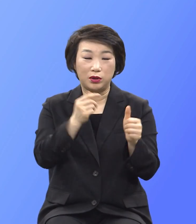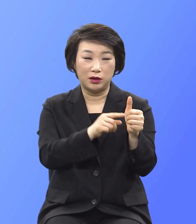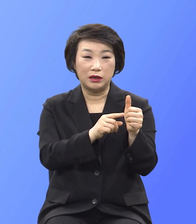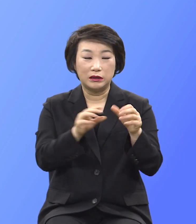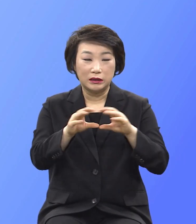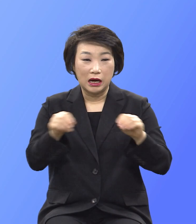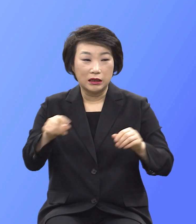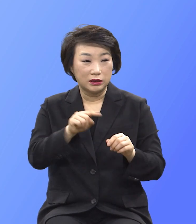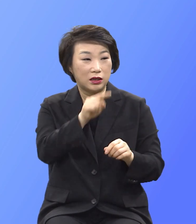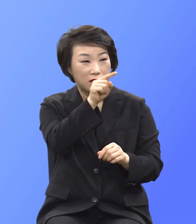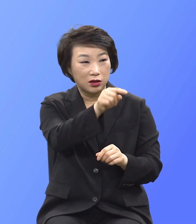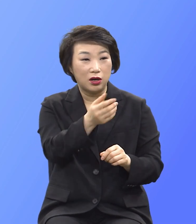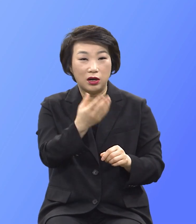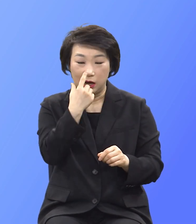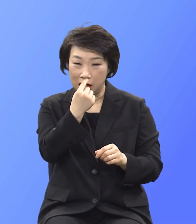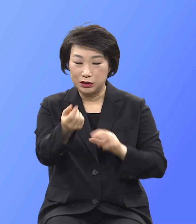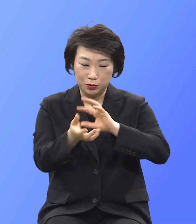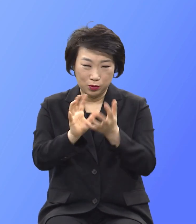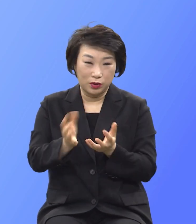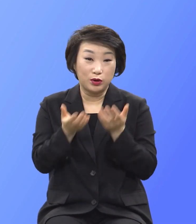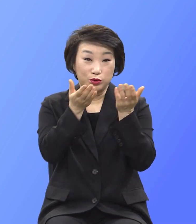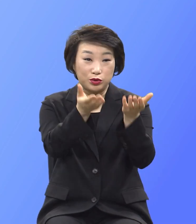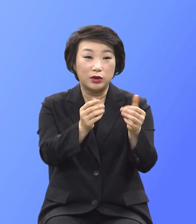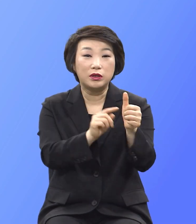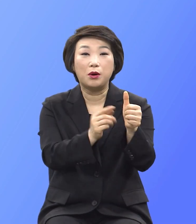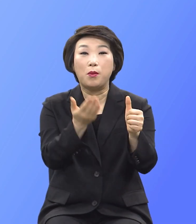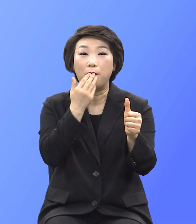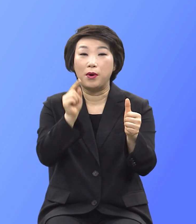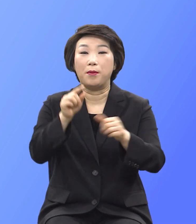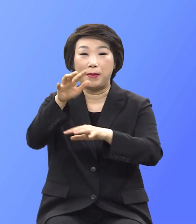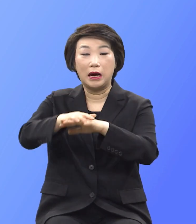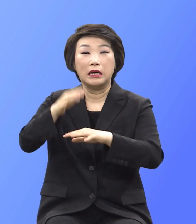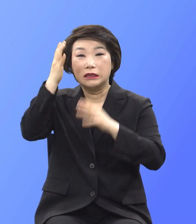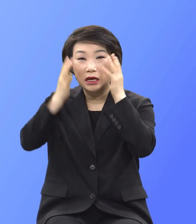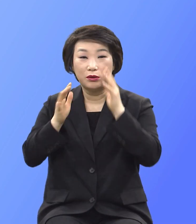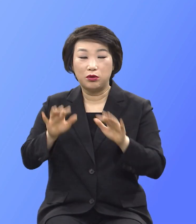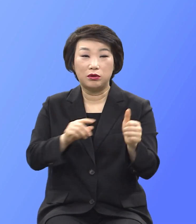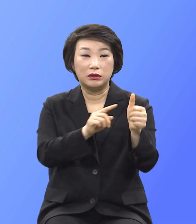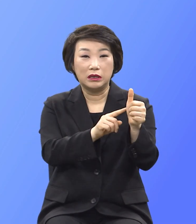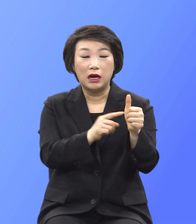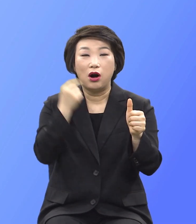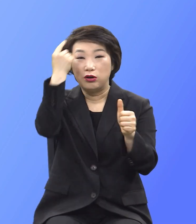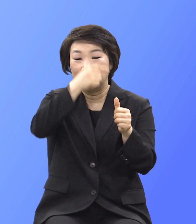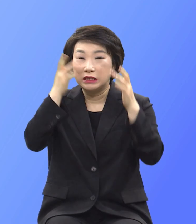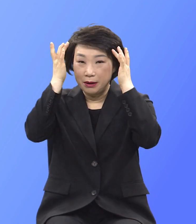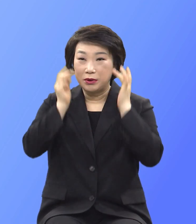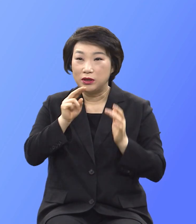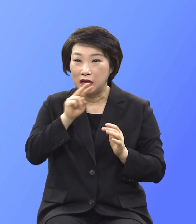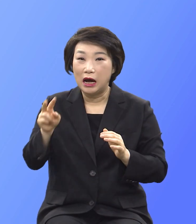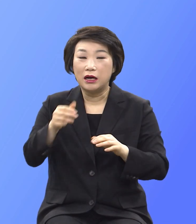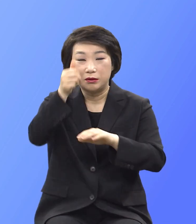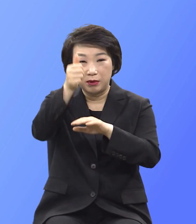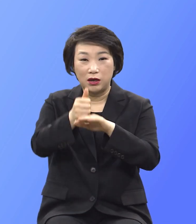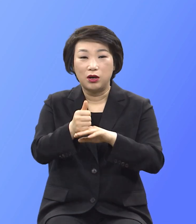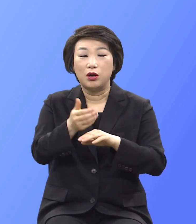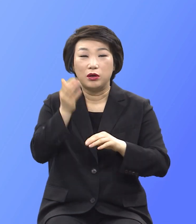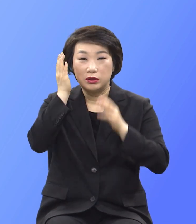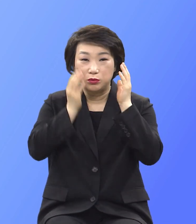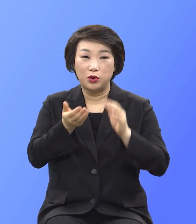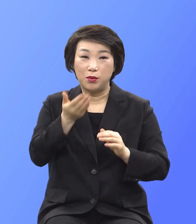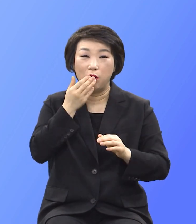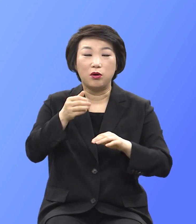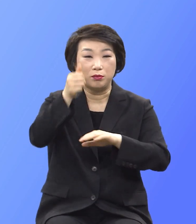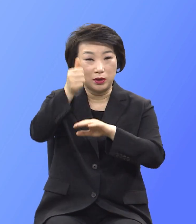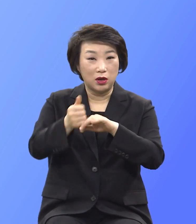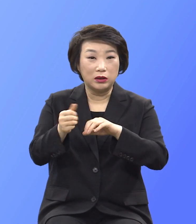네게 가시덤불과 엉겅퀴를 낼 것이라. 너의 먹을 것은 밭의 채소인즉 네가 얼굴에 땀이 흘러야 식물을